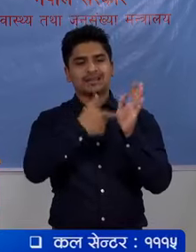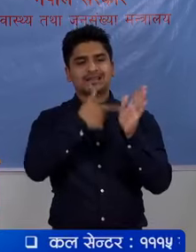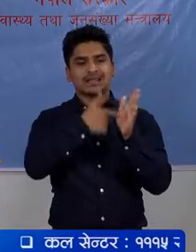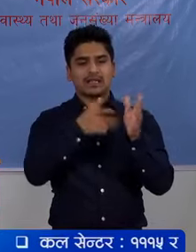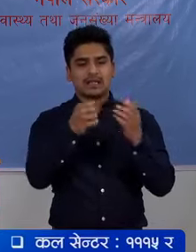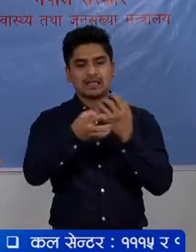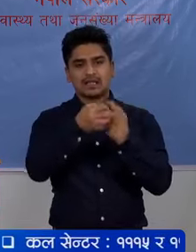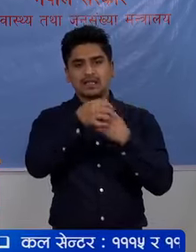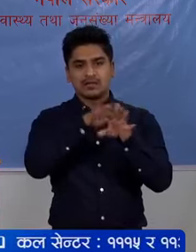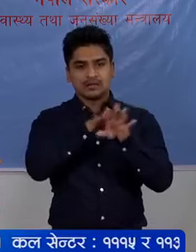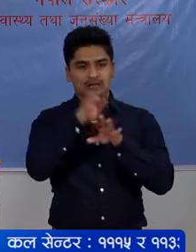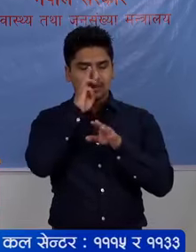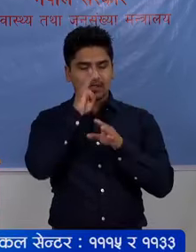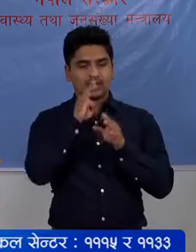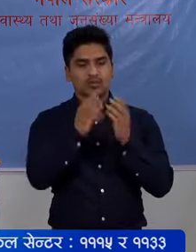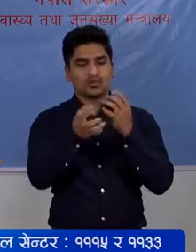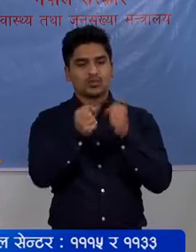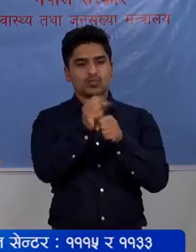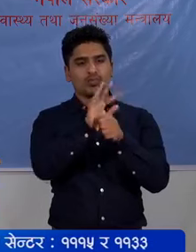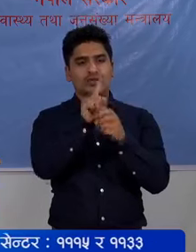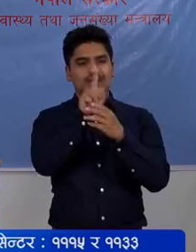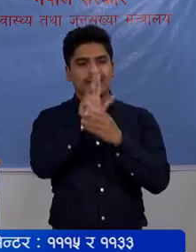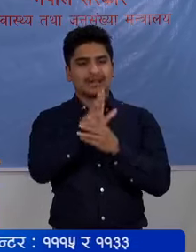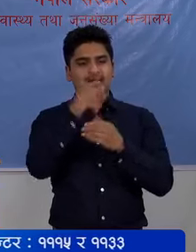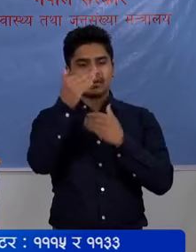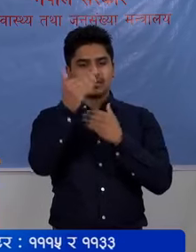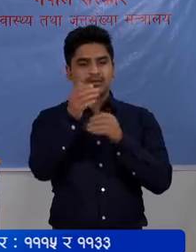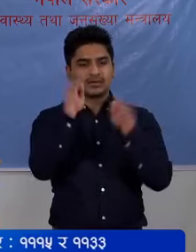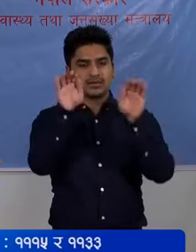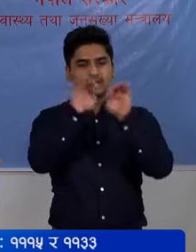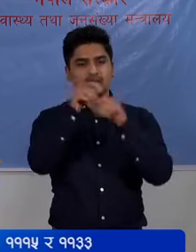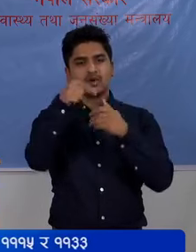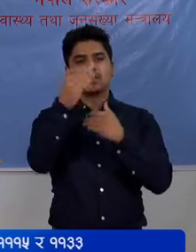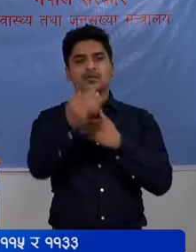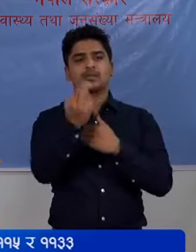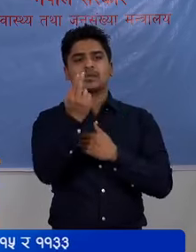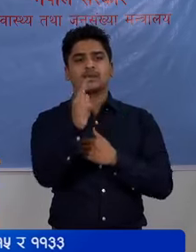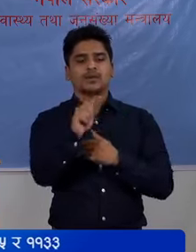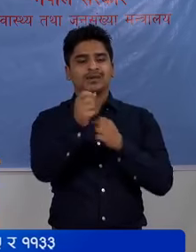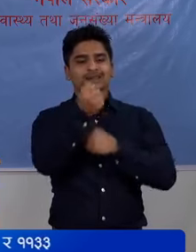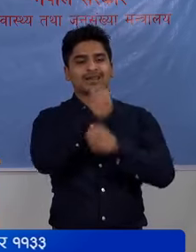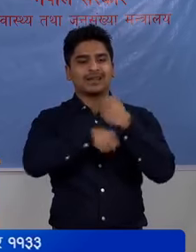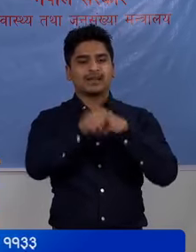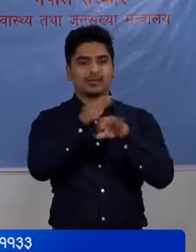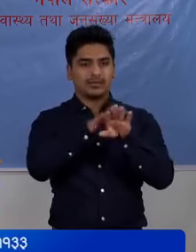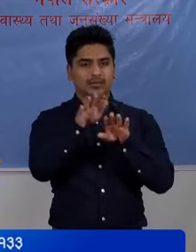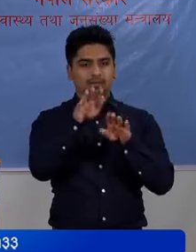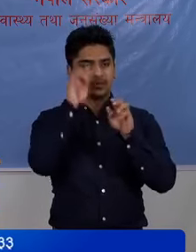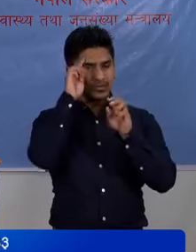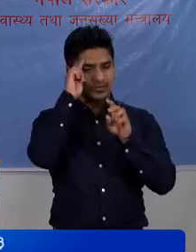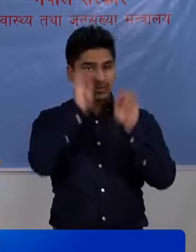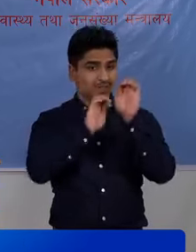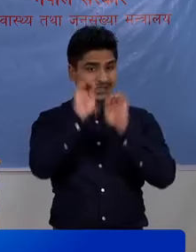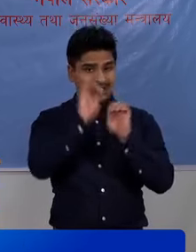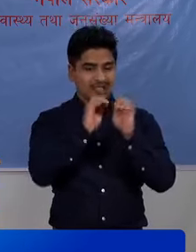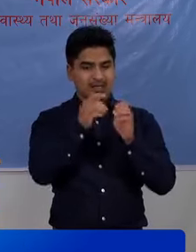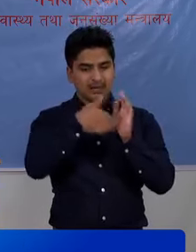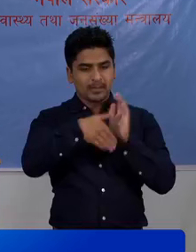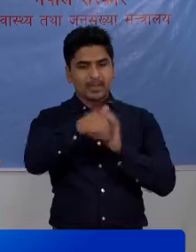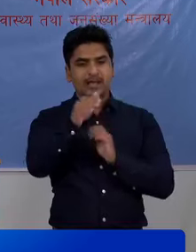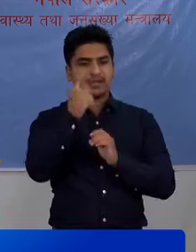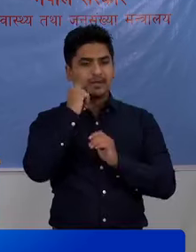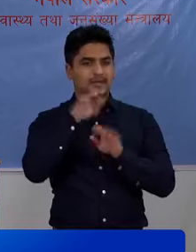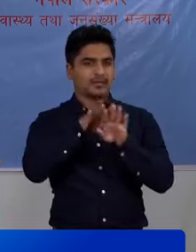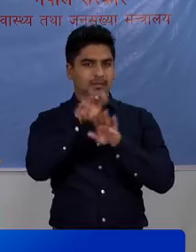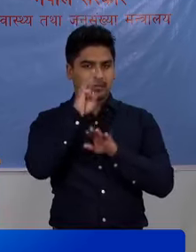मुलुक हरुमा यो कोबिड-19 सम्मन्दी हाल सम्मा बयका किर्याकलाप हरुको समिक छा रा आगामी दिन